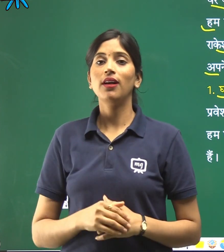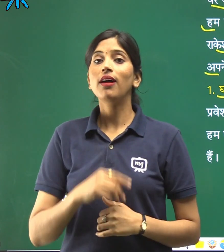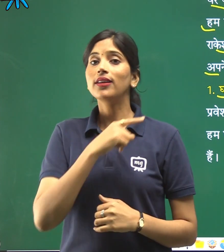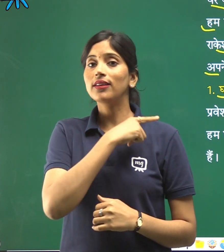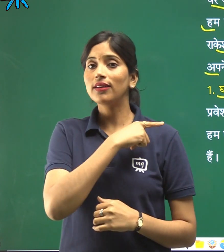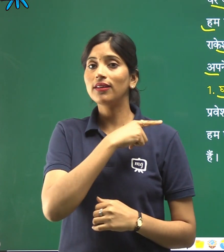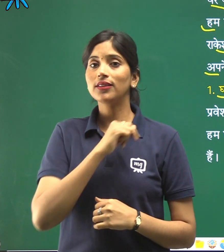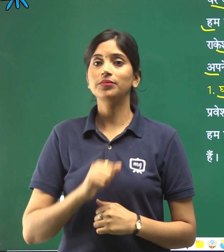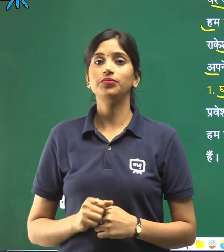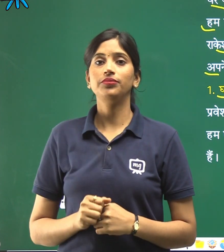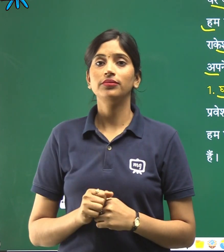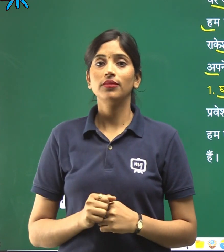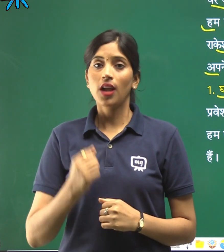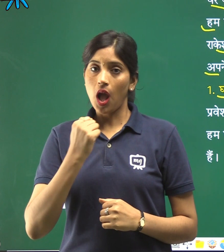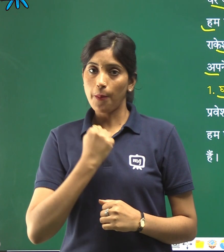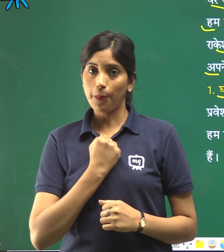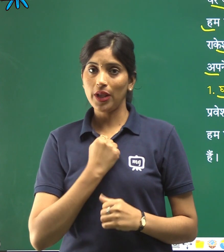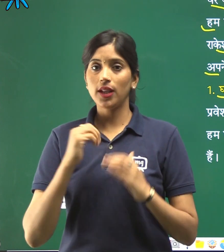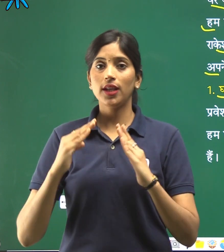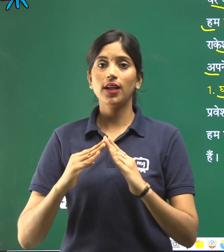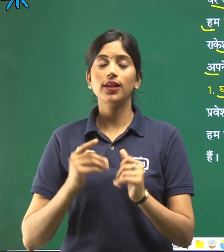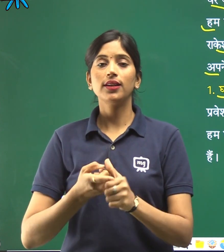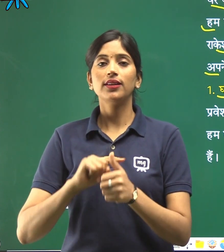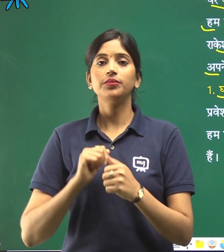यह मेरे घर का